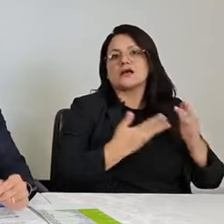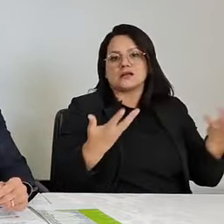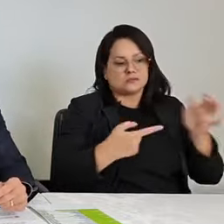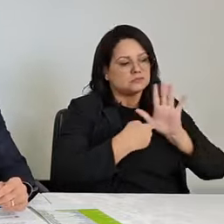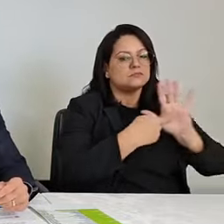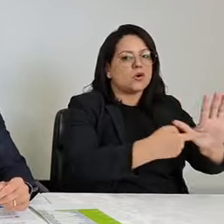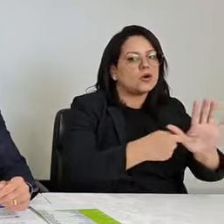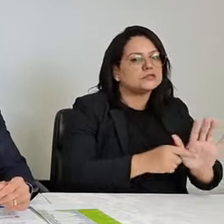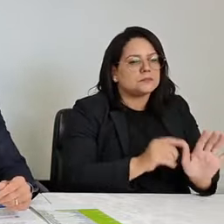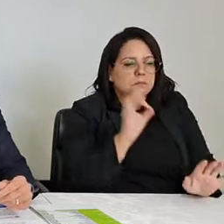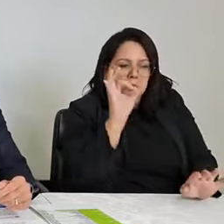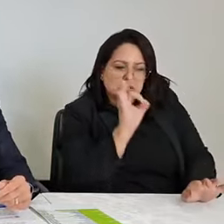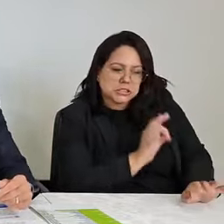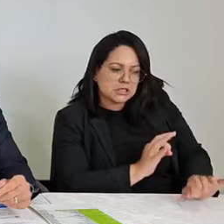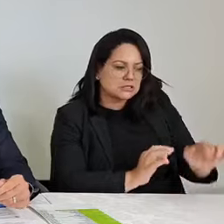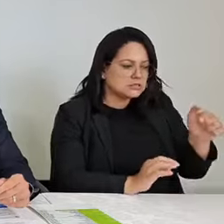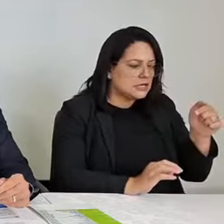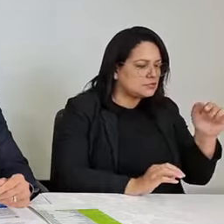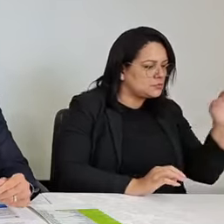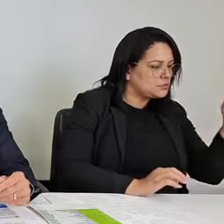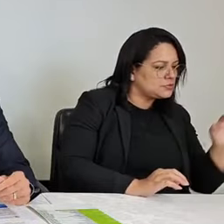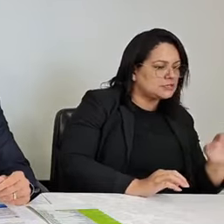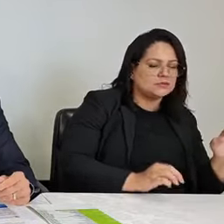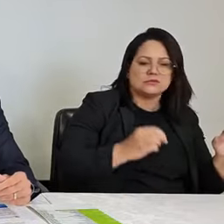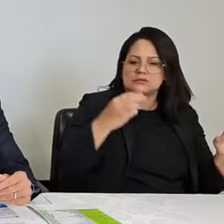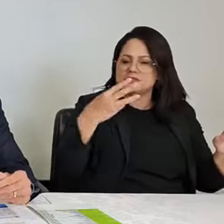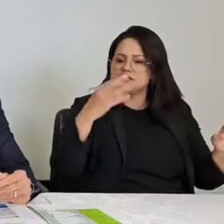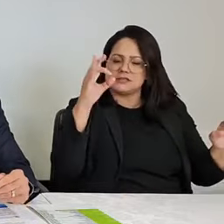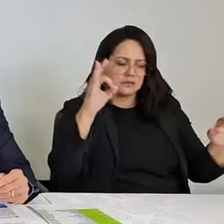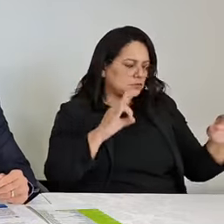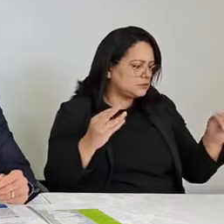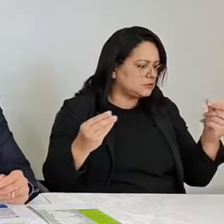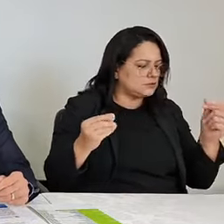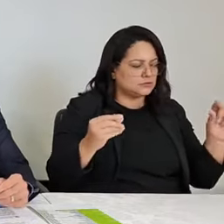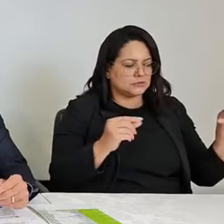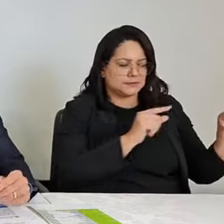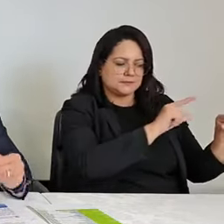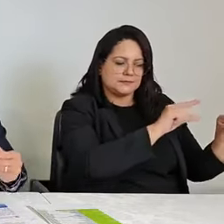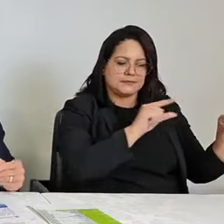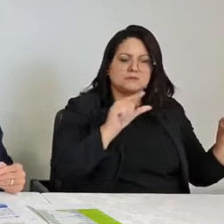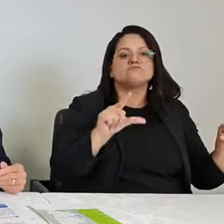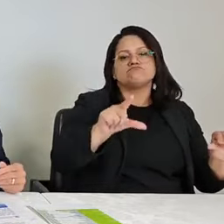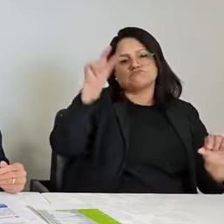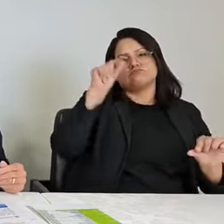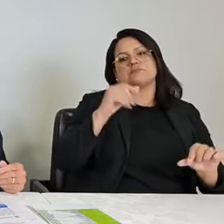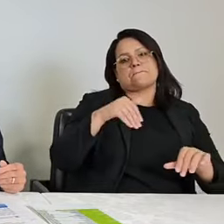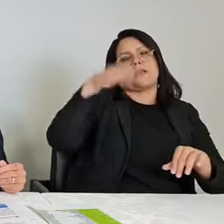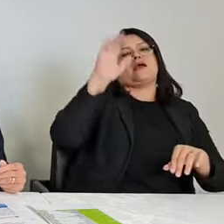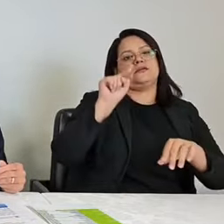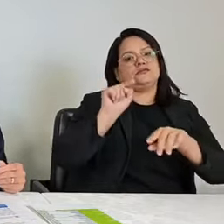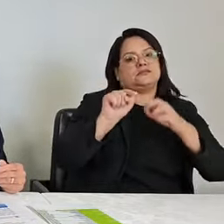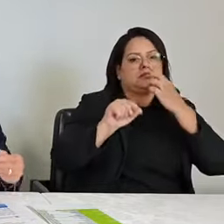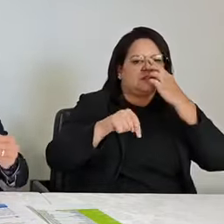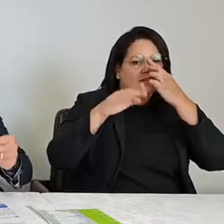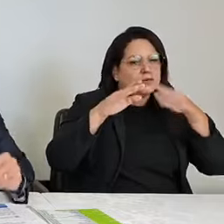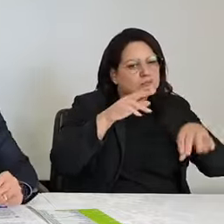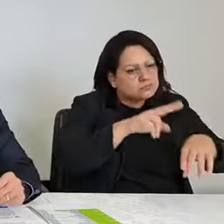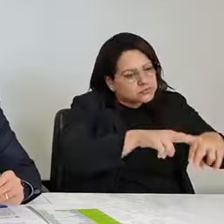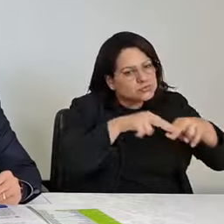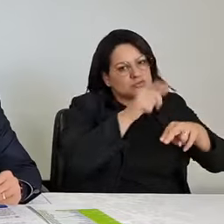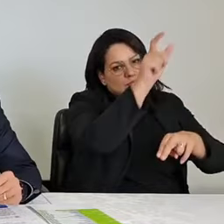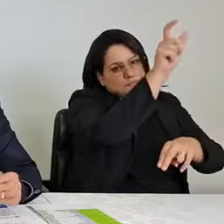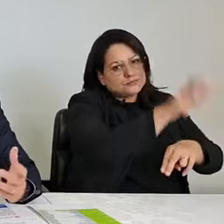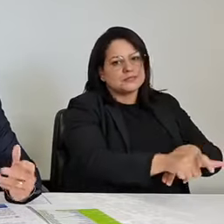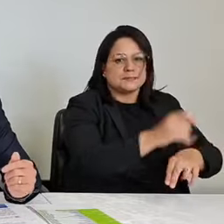para um mínimo de 7 e um máximo de 33%. Nós recebemos, retomando, concedeu o máximo, tendo em vista a importância